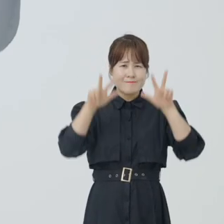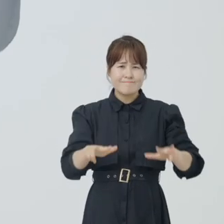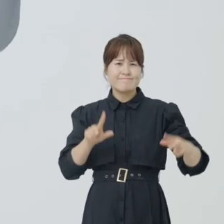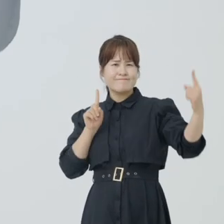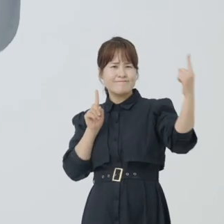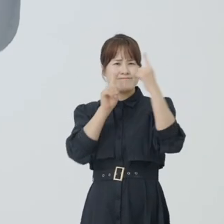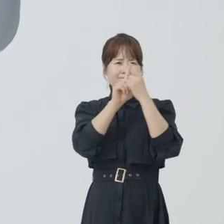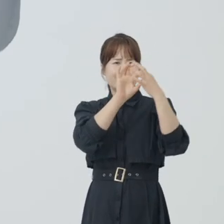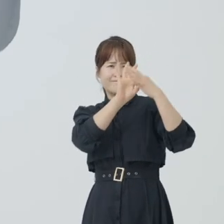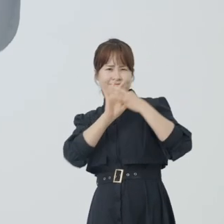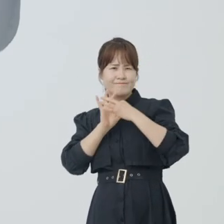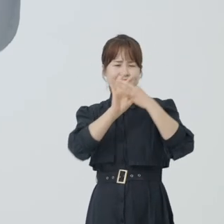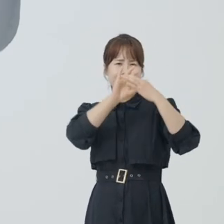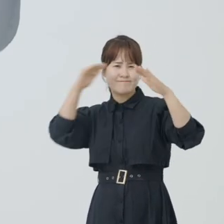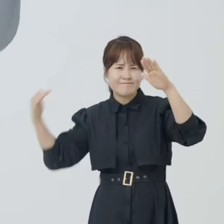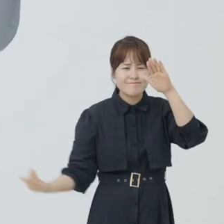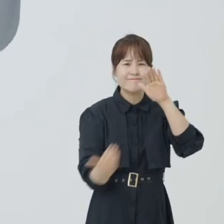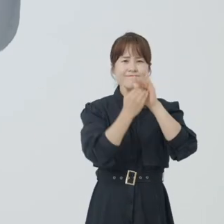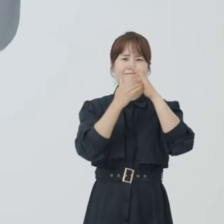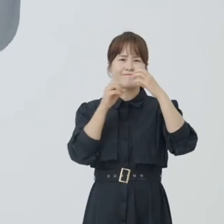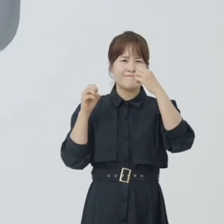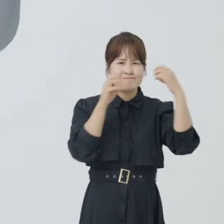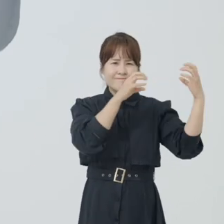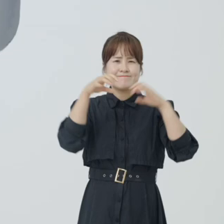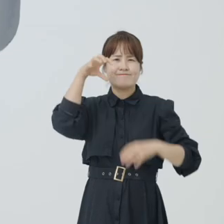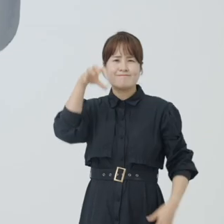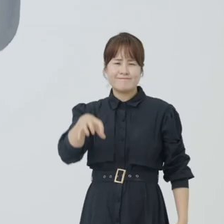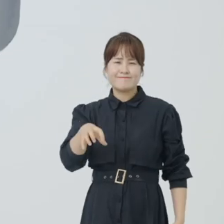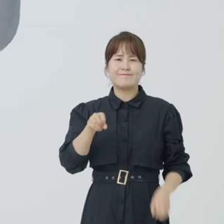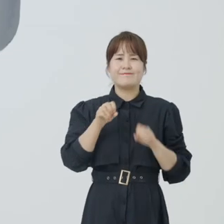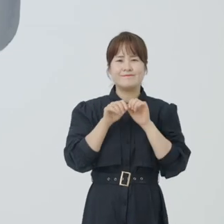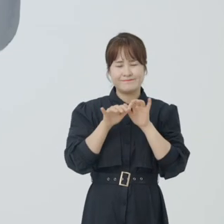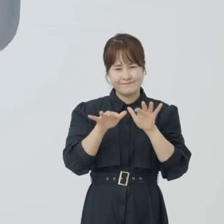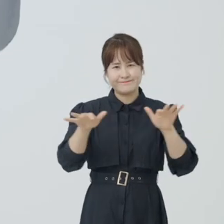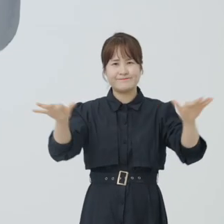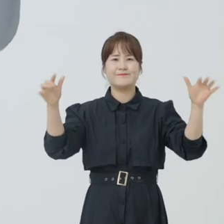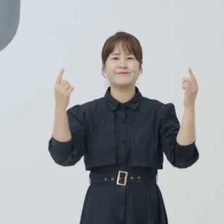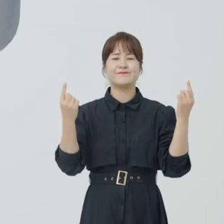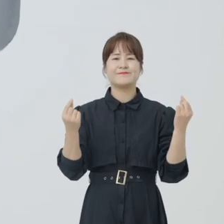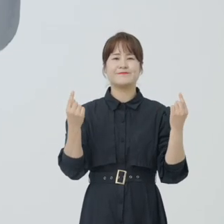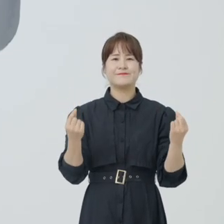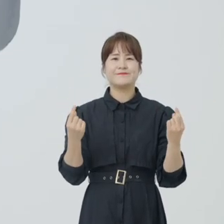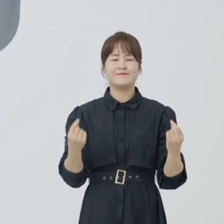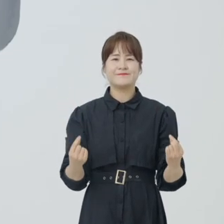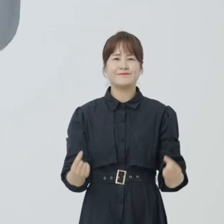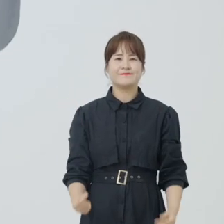과거와 현재가 만나는 관계가 이루어지며 대화의 장이 펼쳐진 듯합니다.